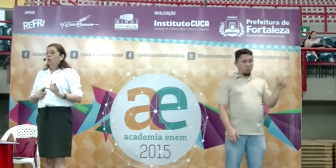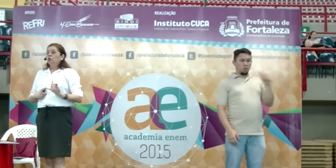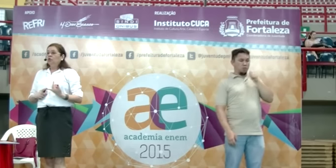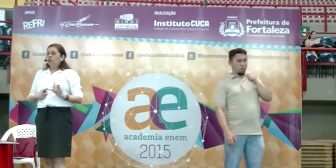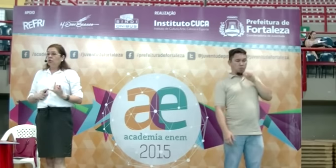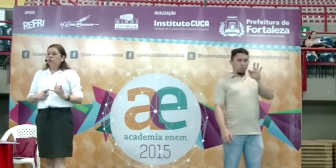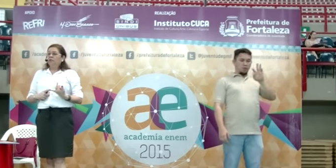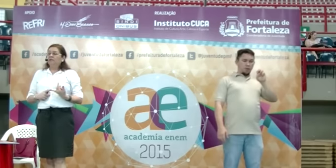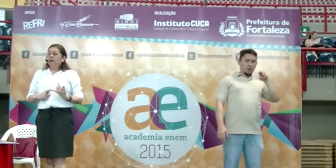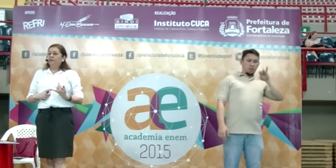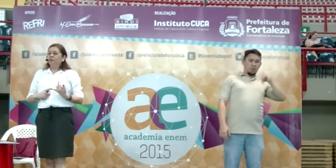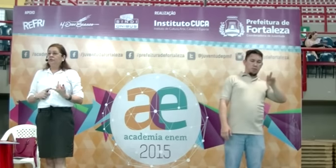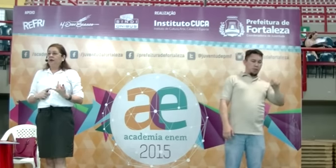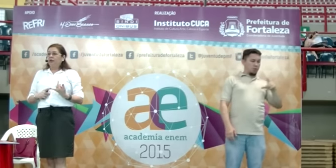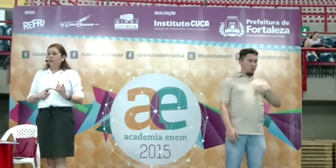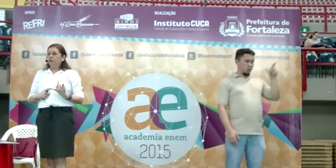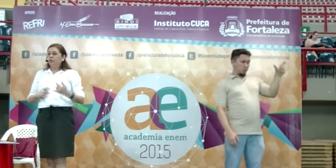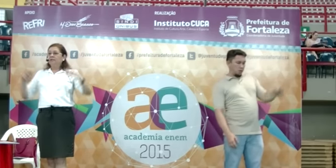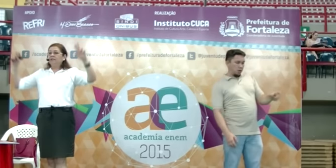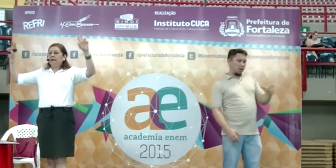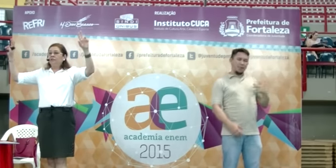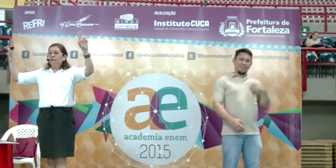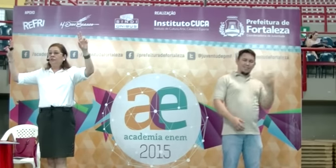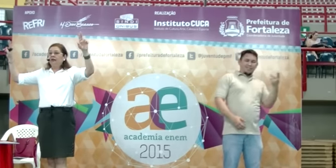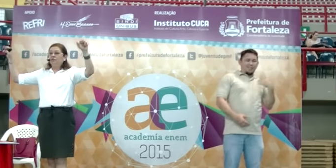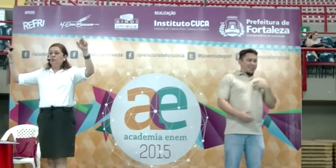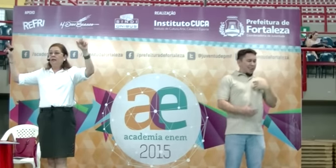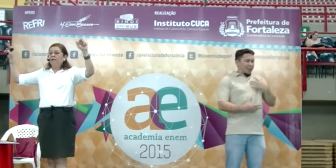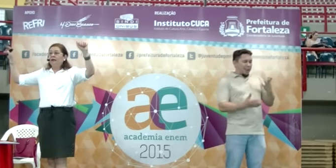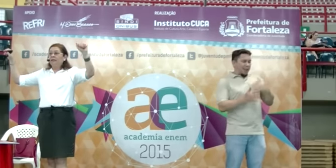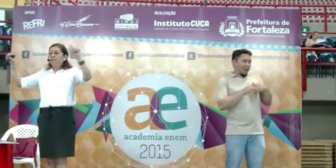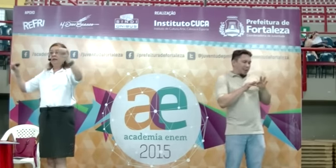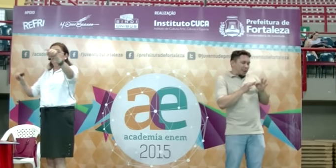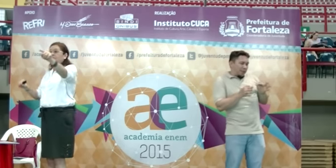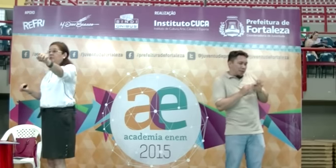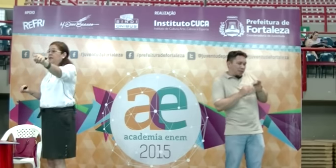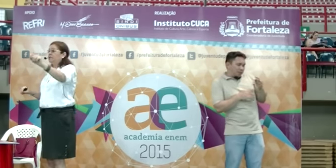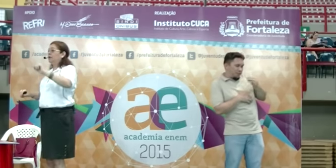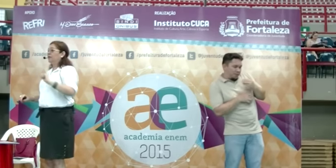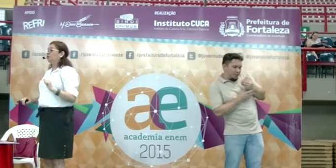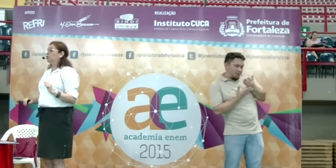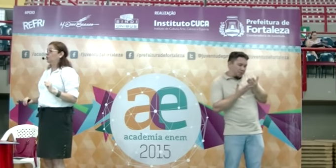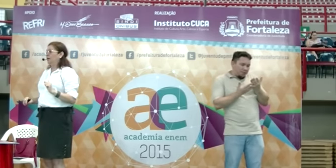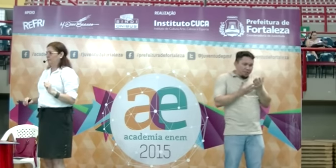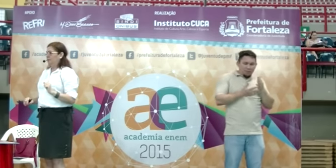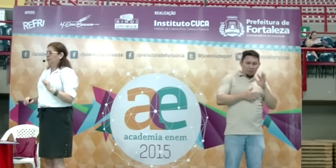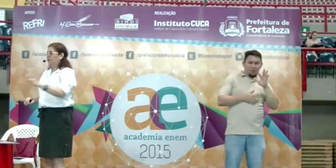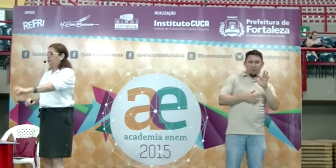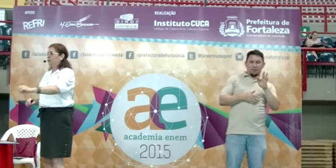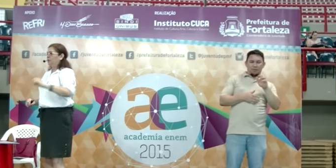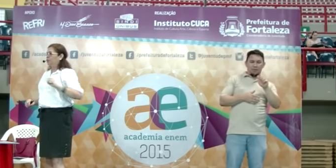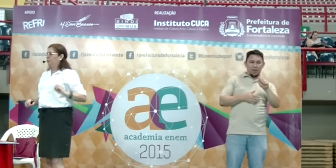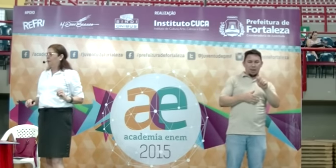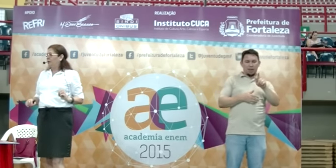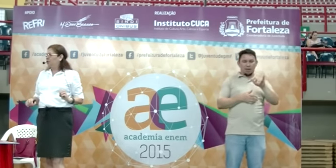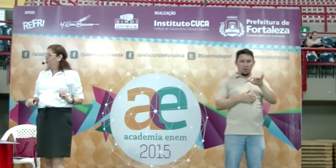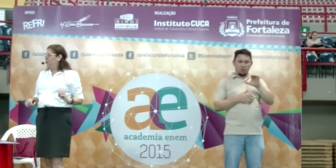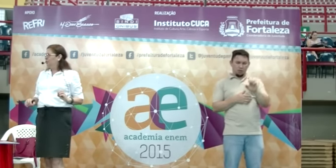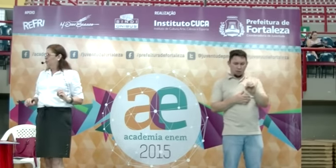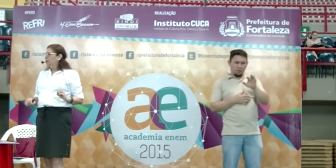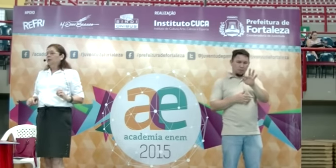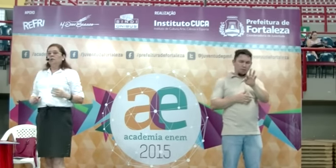feminino, o dito sexo frágil entre aspas, que essa frase não é sua, você está tomando